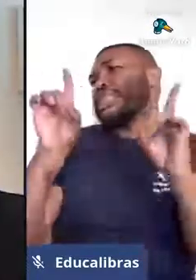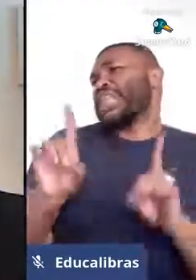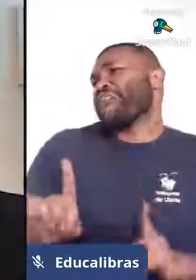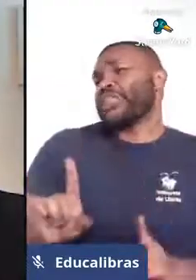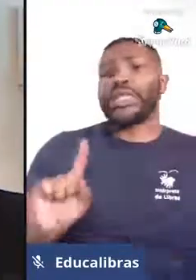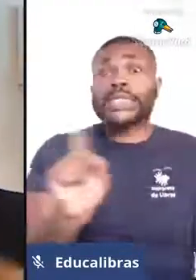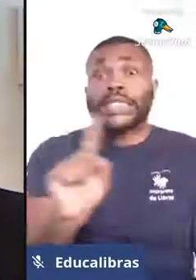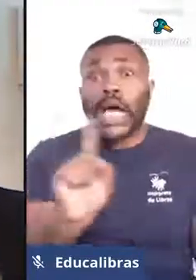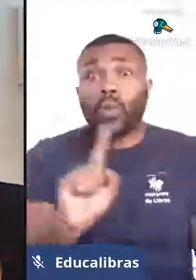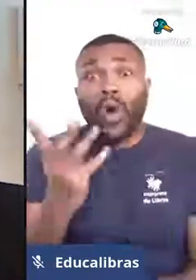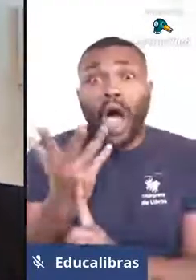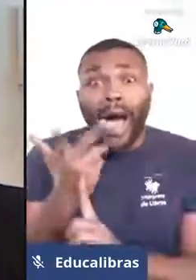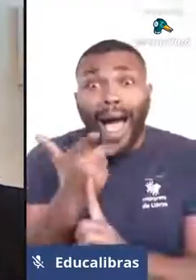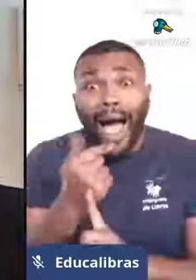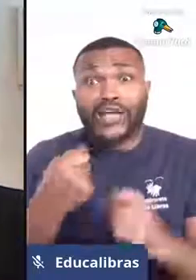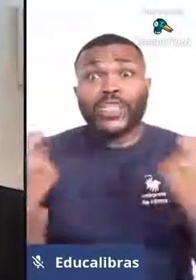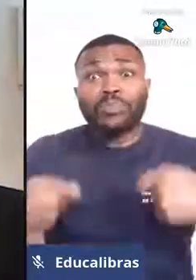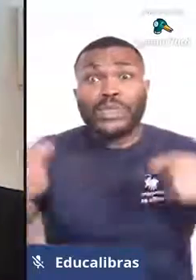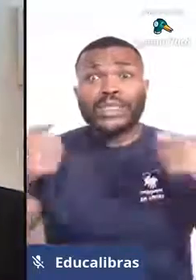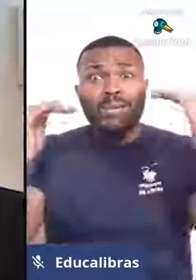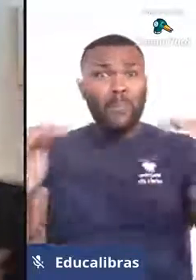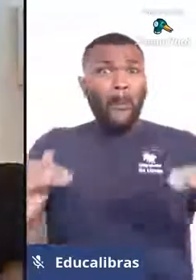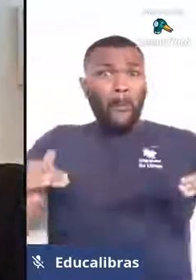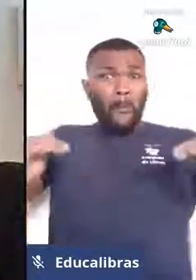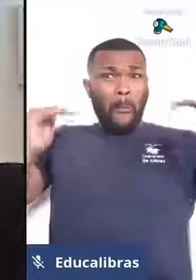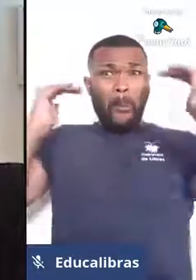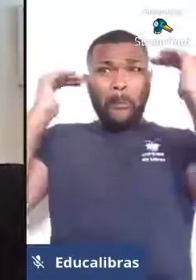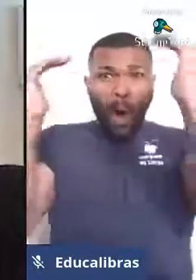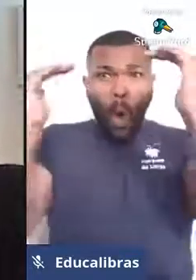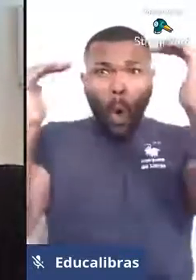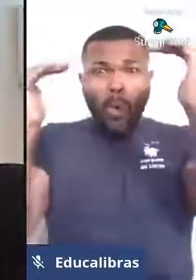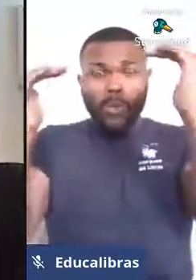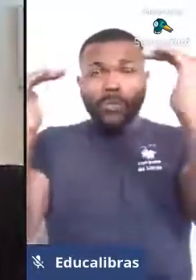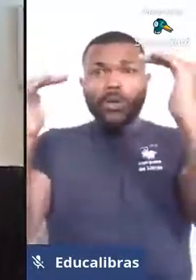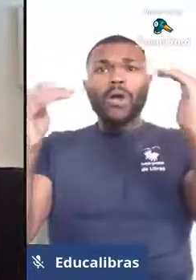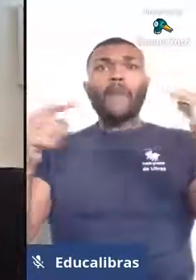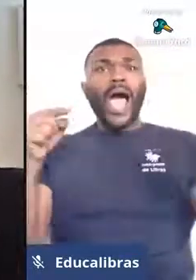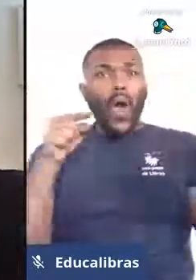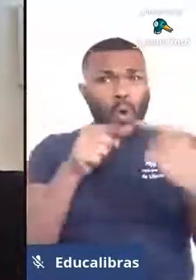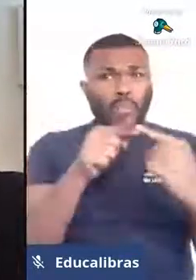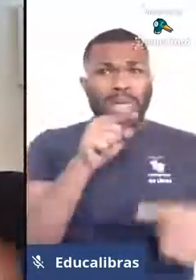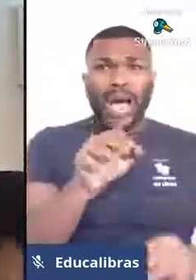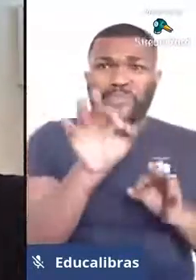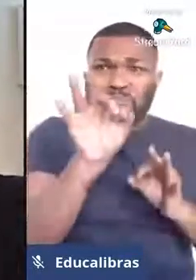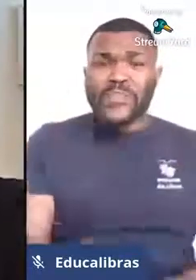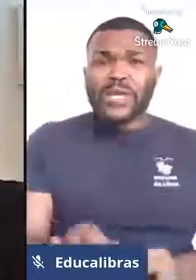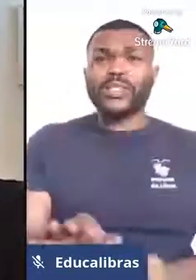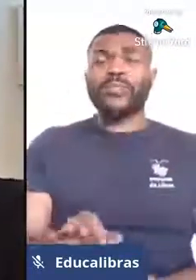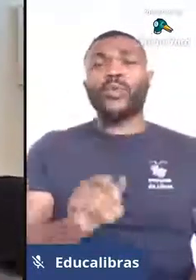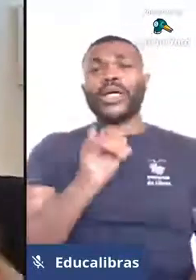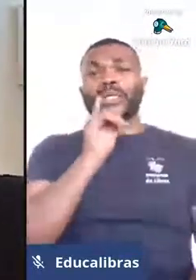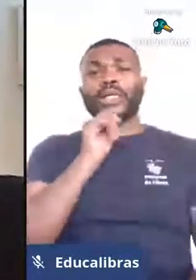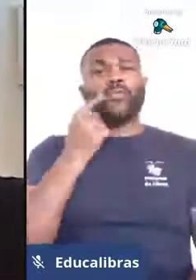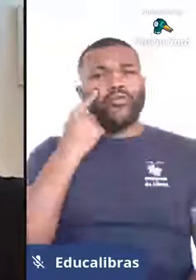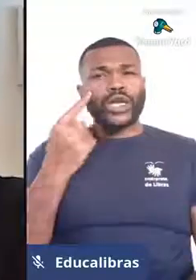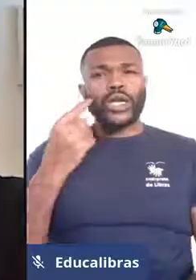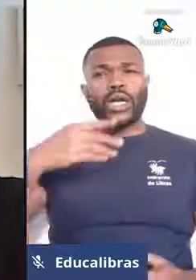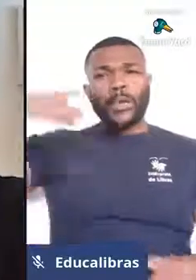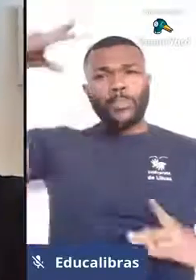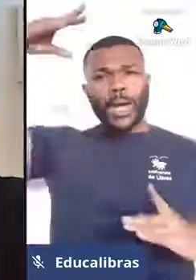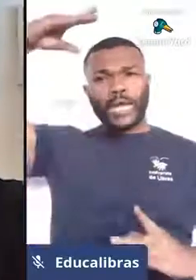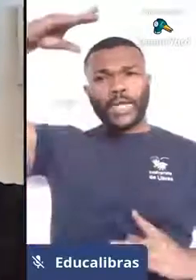porque senão depõe contra. Né? Então, se você preferir ver um bailarino que tenha as